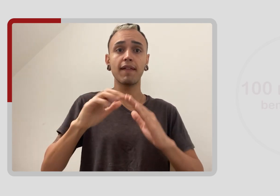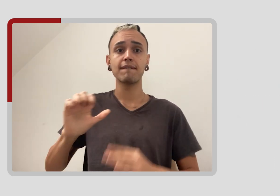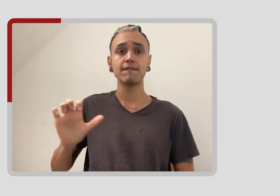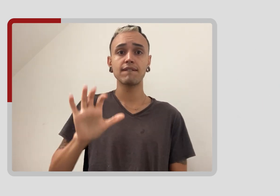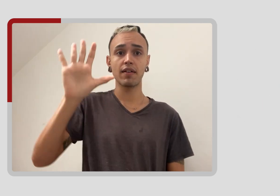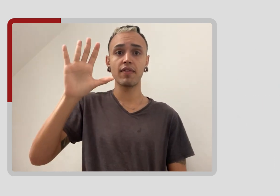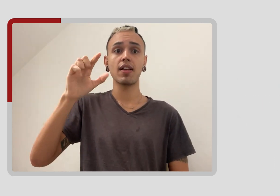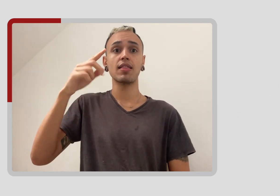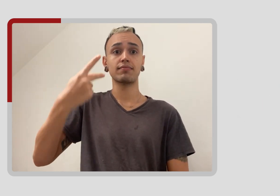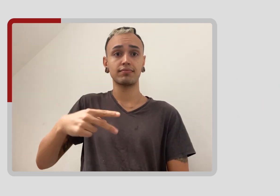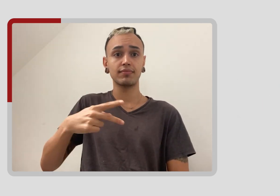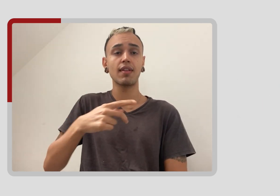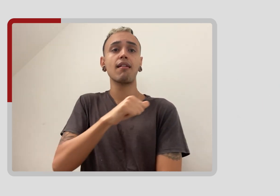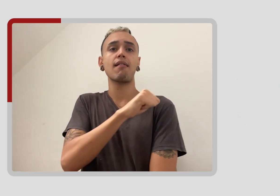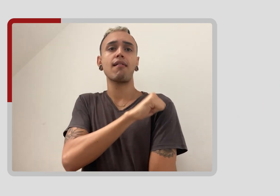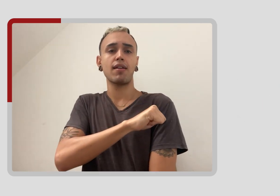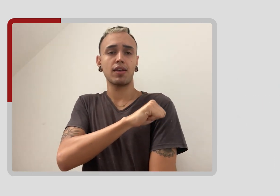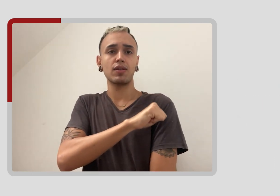beneficiadas